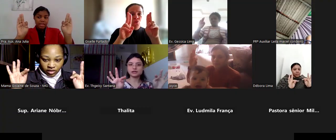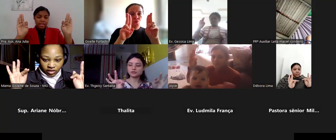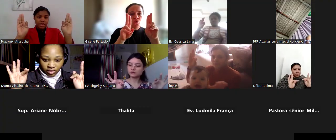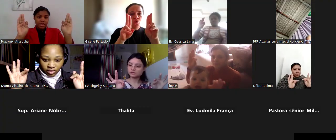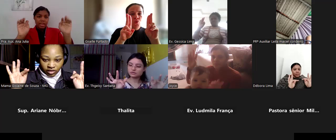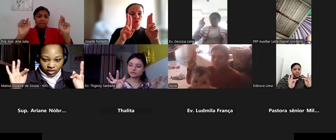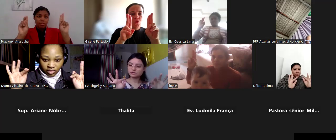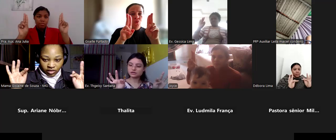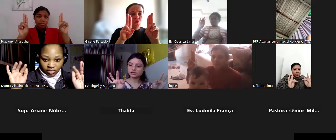U,